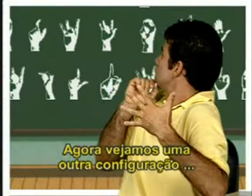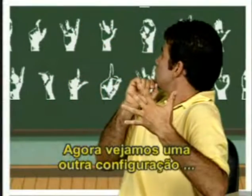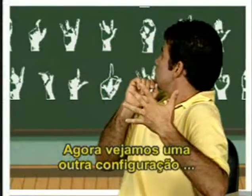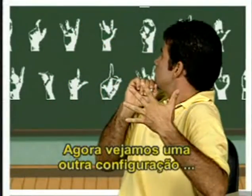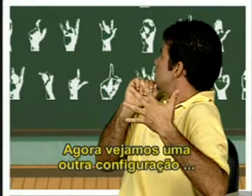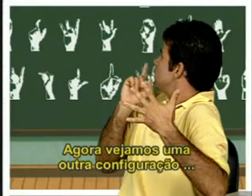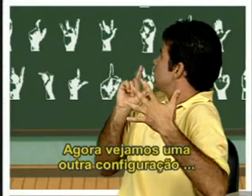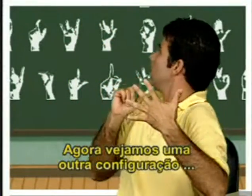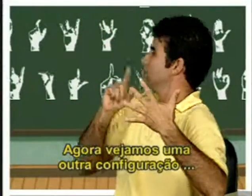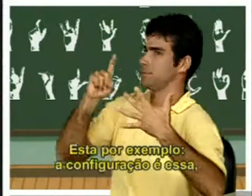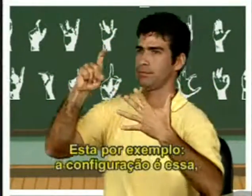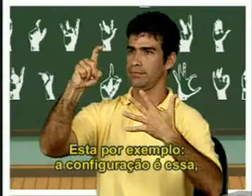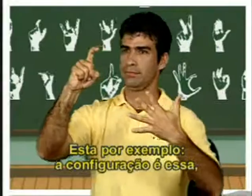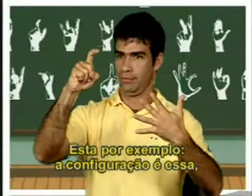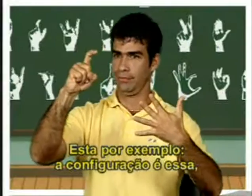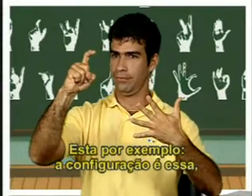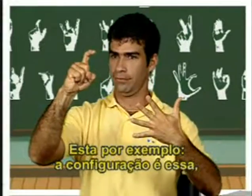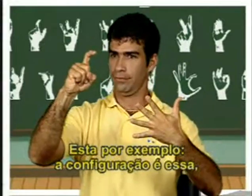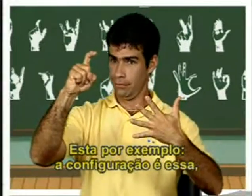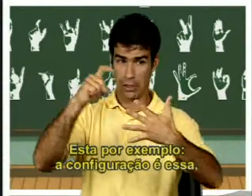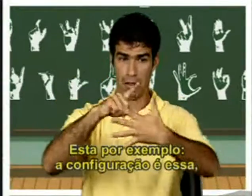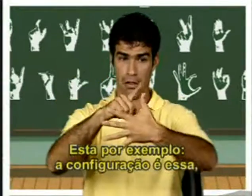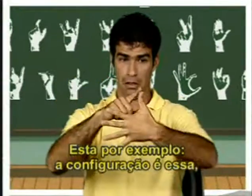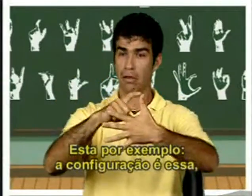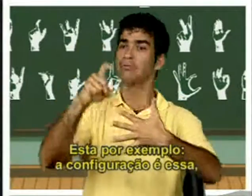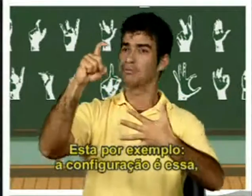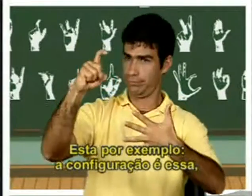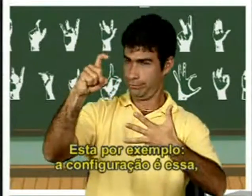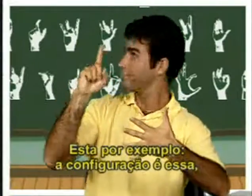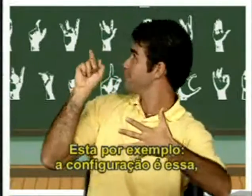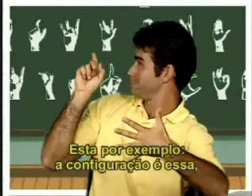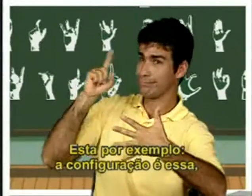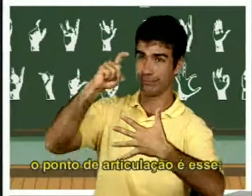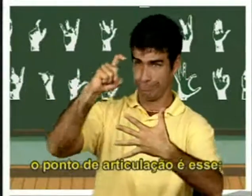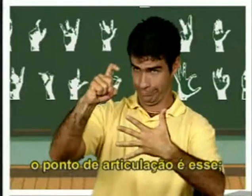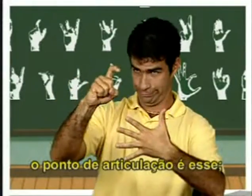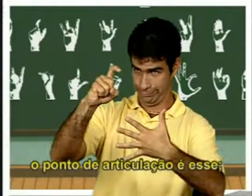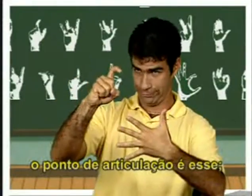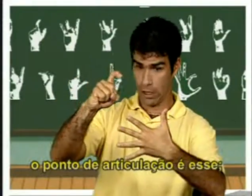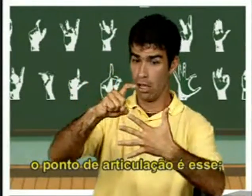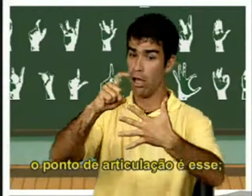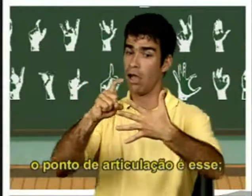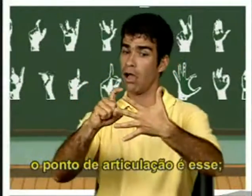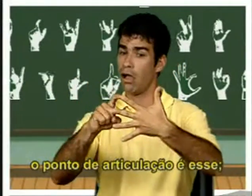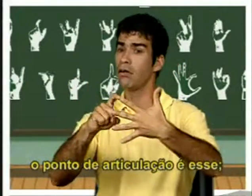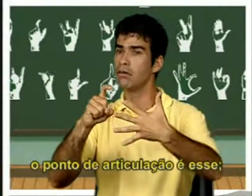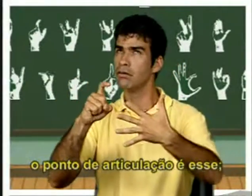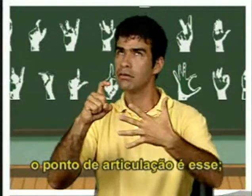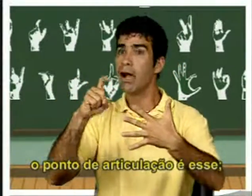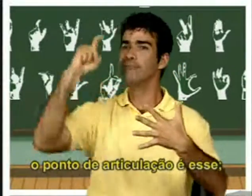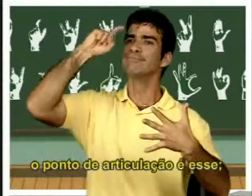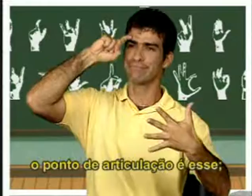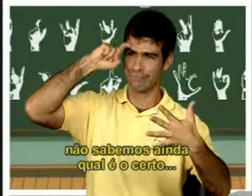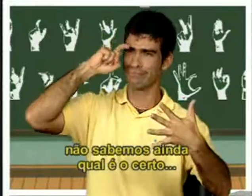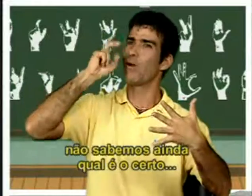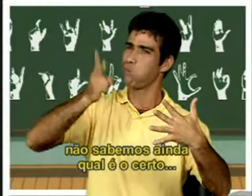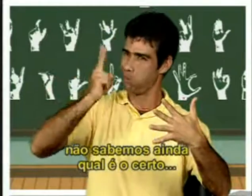outra configuração. Esta, por exemplo. A configuração é essa, o ponto de articulação é esse,